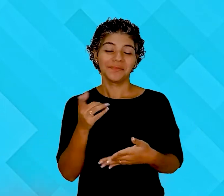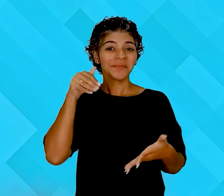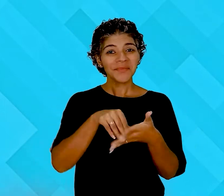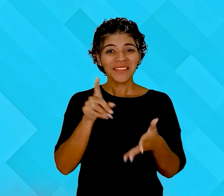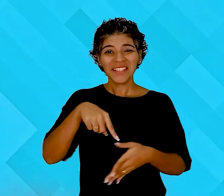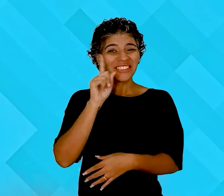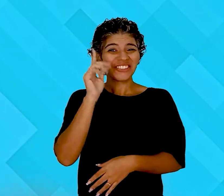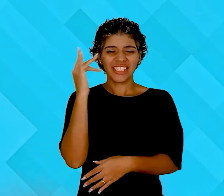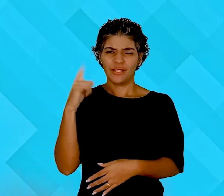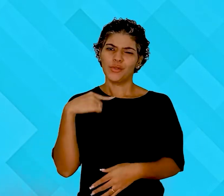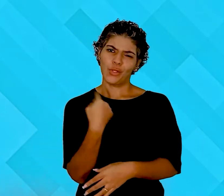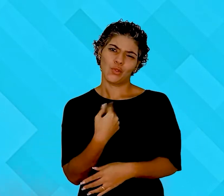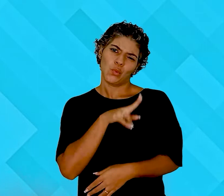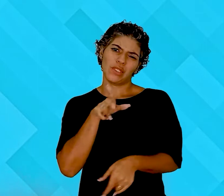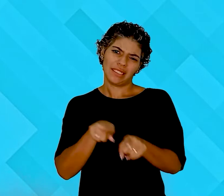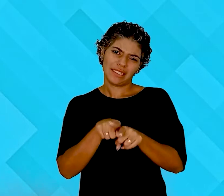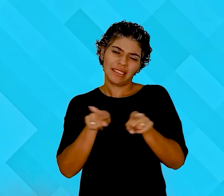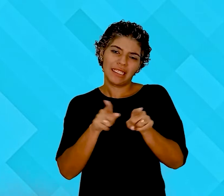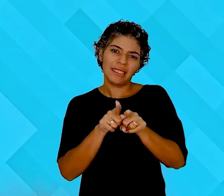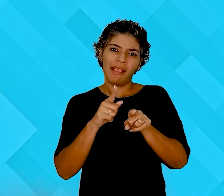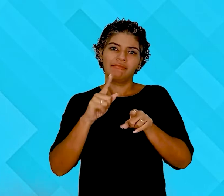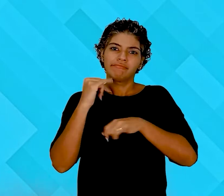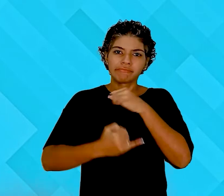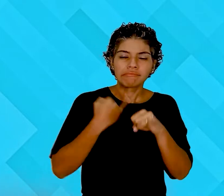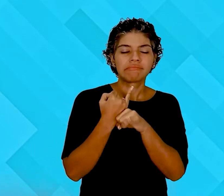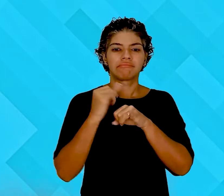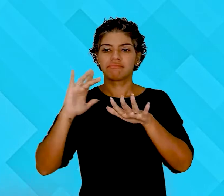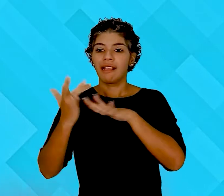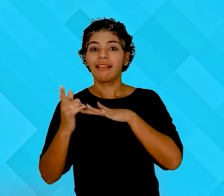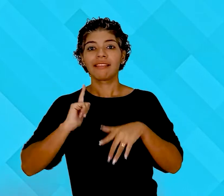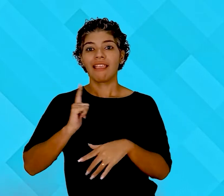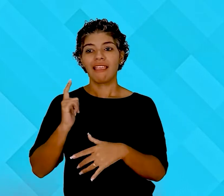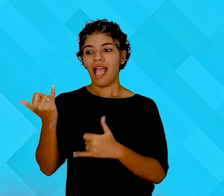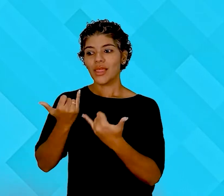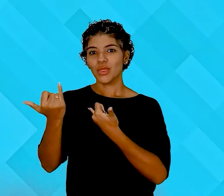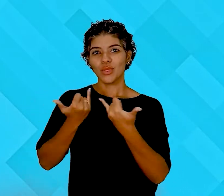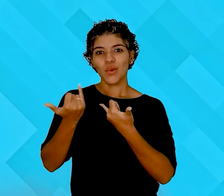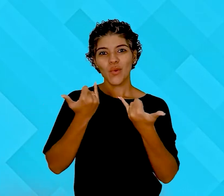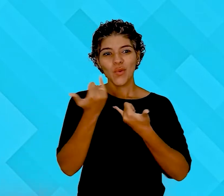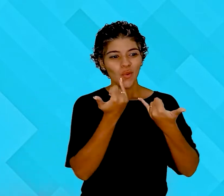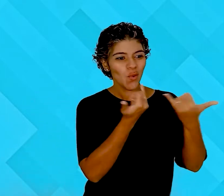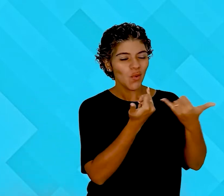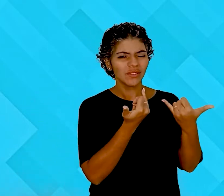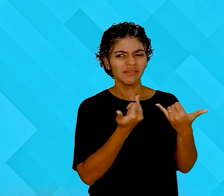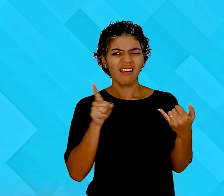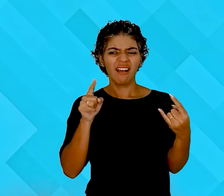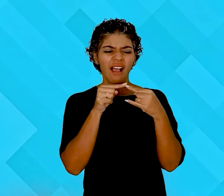poder perceber os anúncios que aparecem para a gente, tem a ver com alguma coisa que a gente clicou? Tem a ver com alguma coisa que a gente falou?